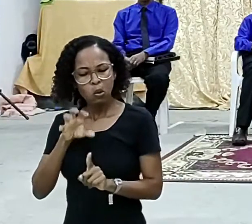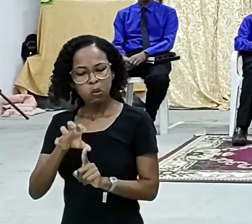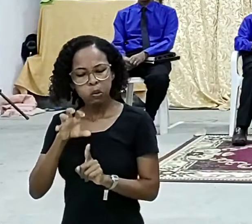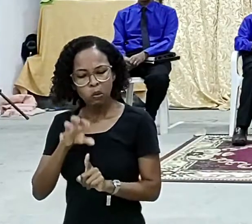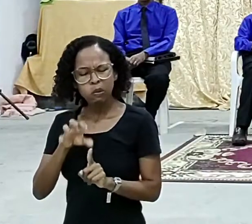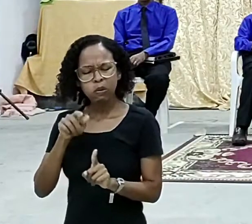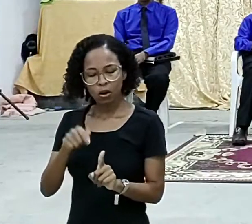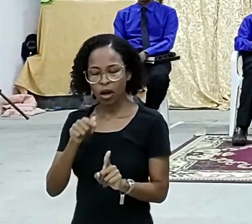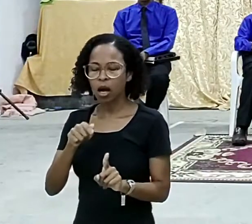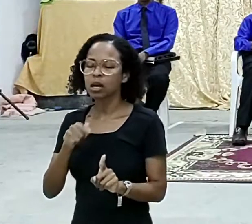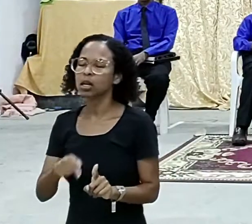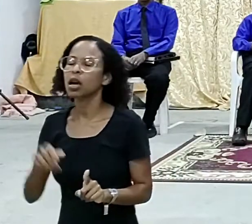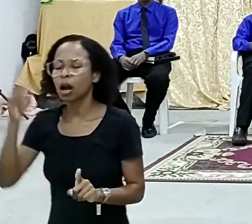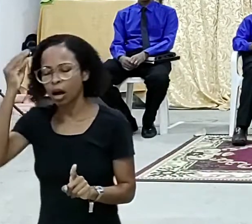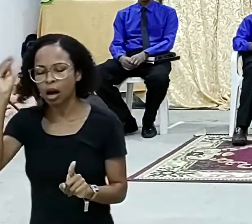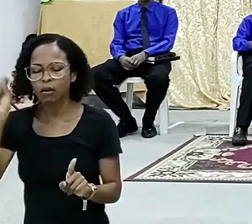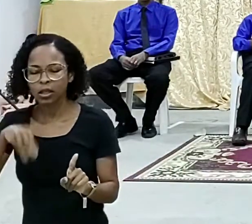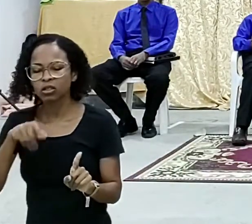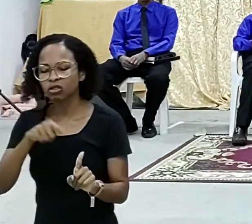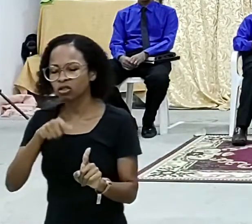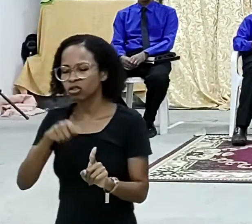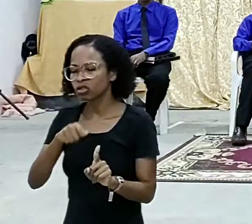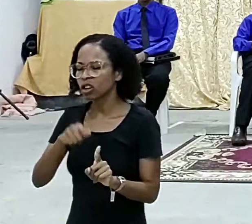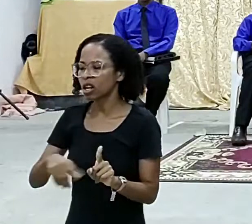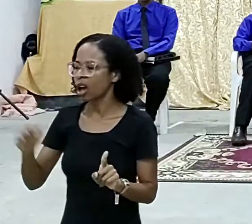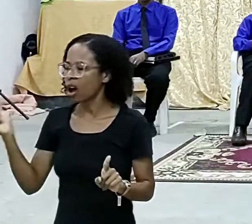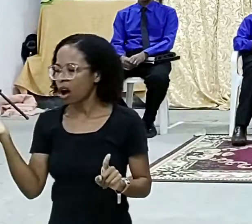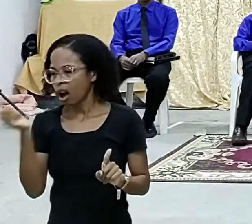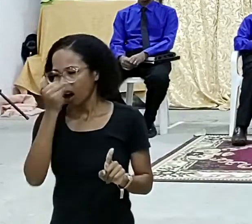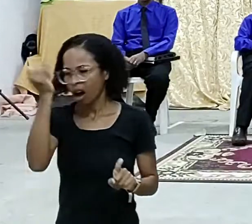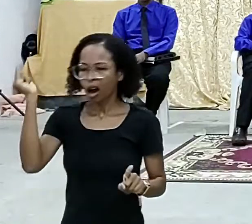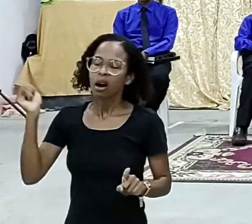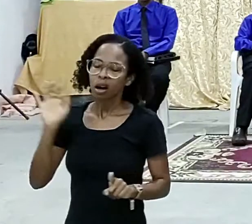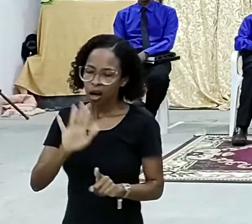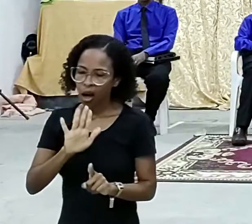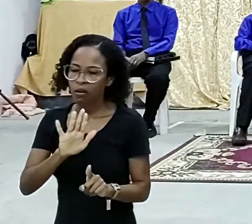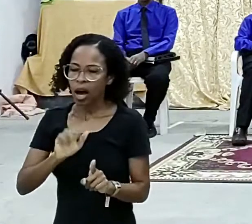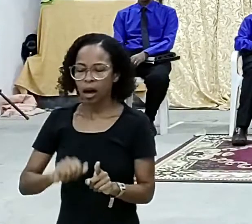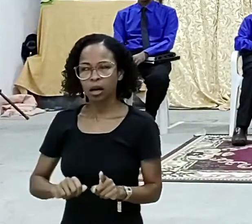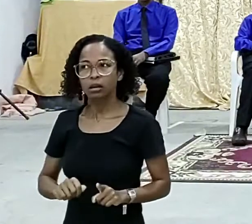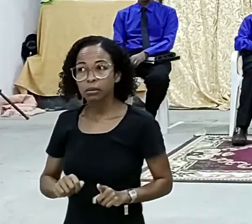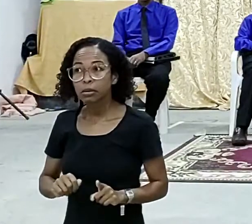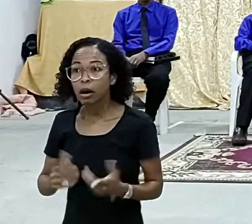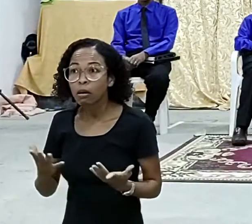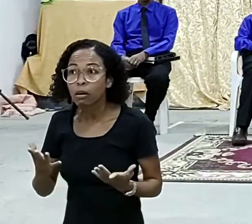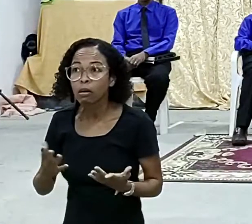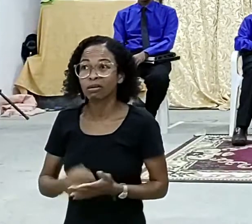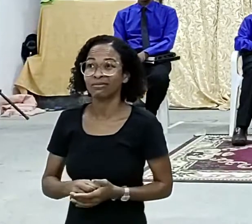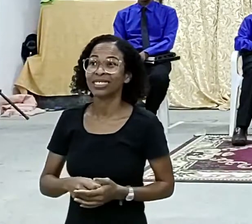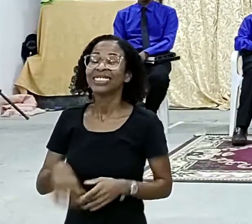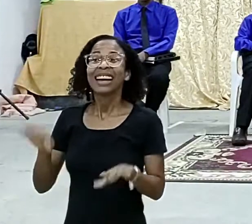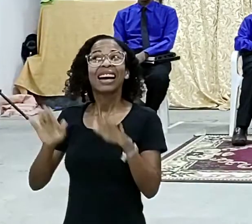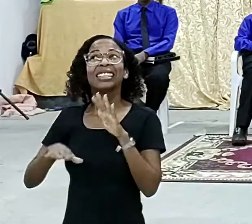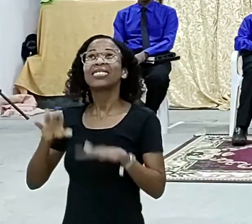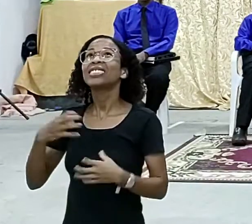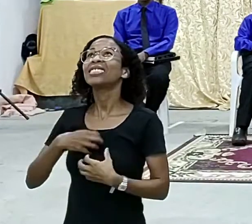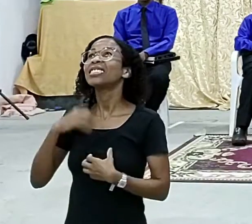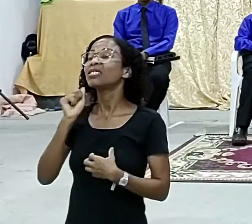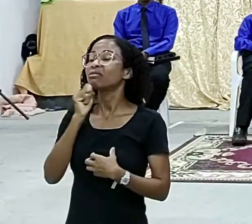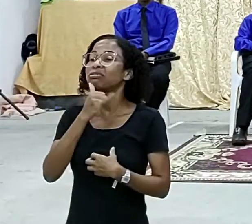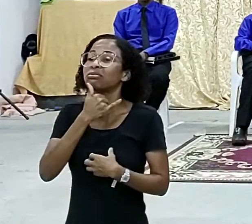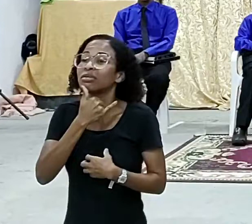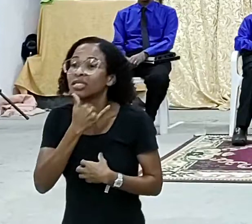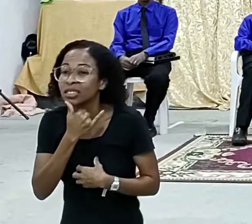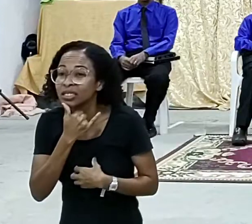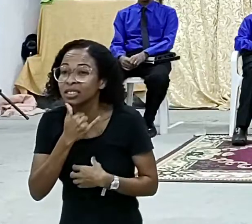com a mãe, com o pai, que nos entristece. Eu perdi o meu pai e